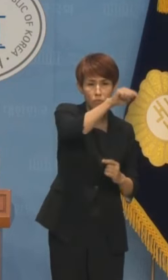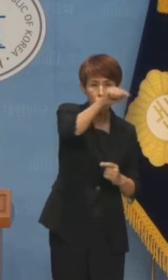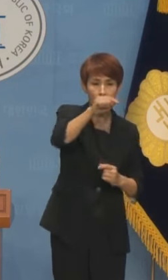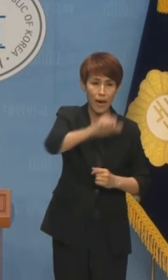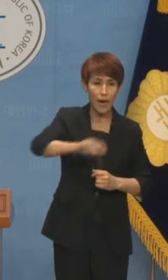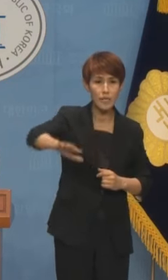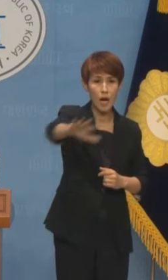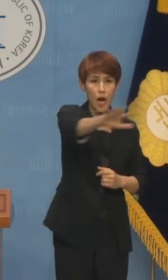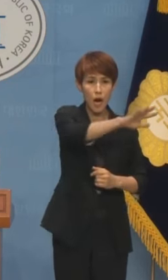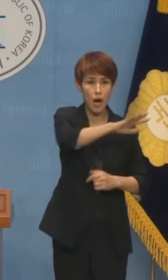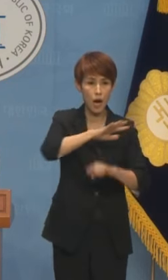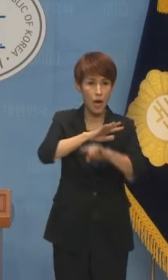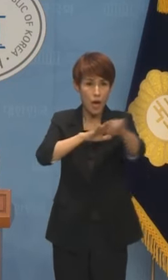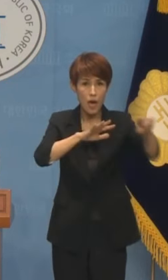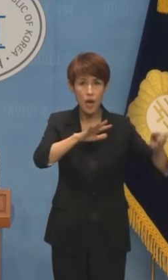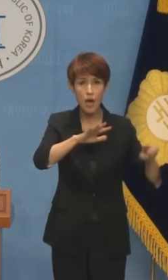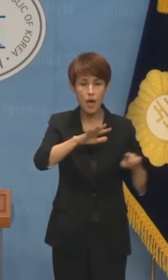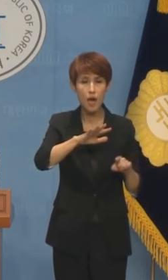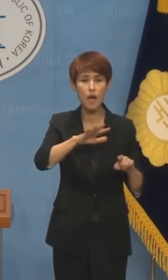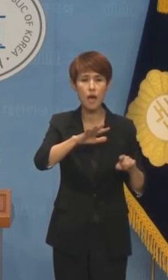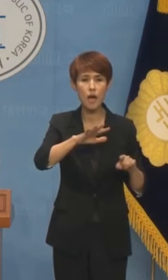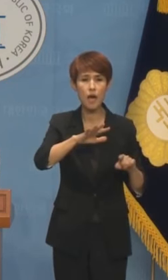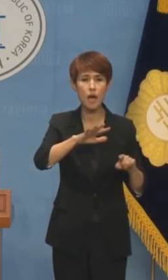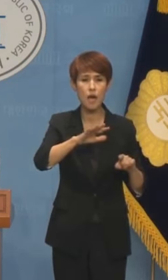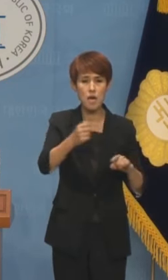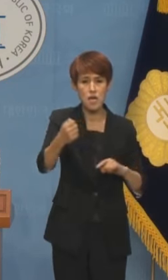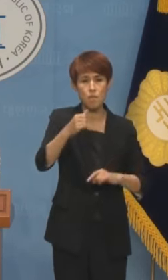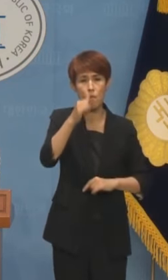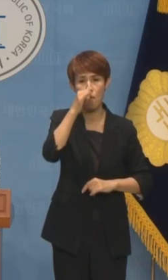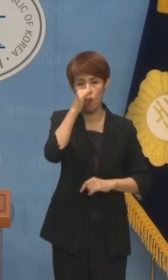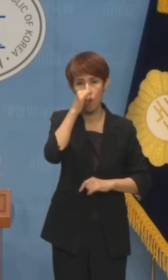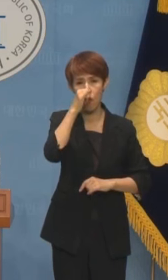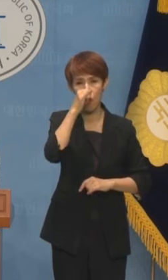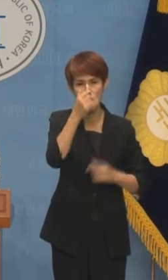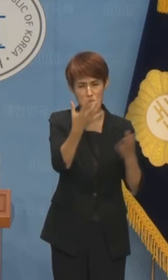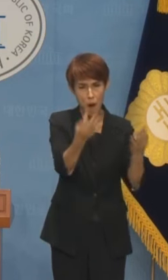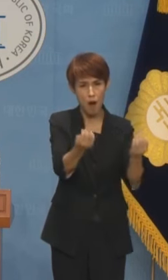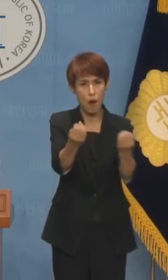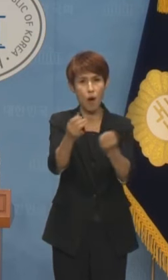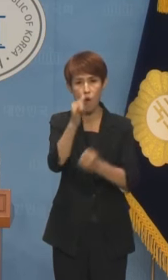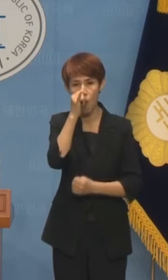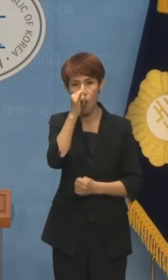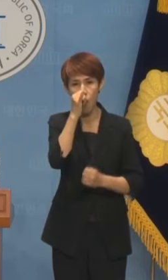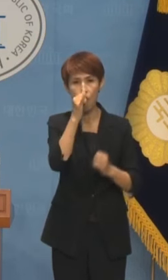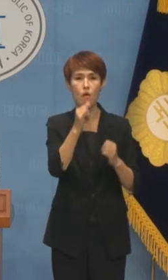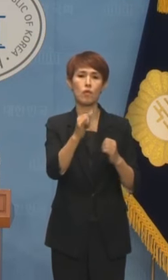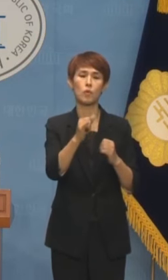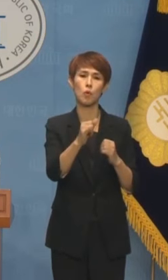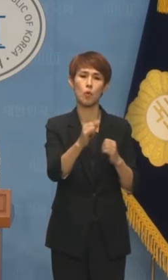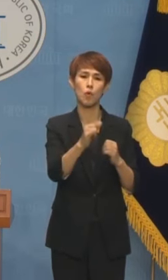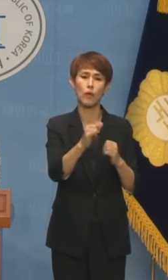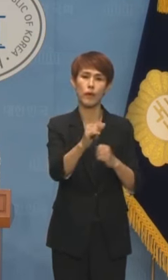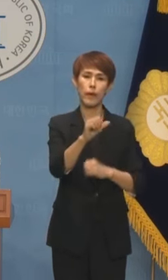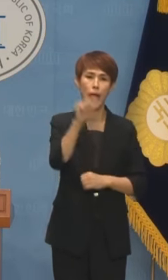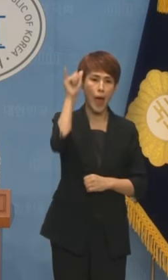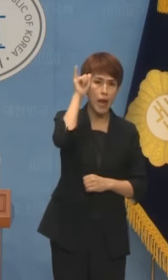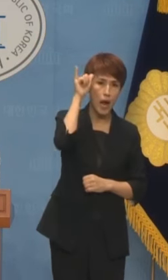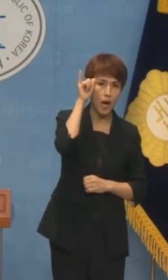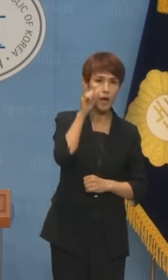동남아 각지에서 압도적인 점유율을 자랑하며 콘텐츠, 금융, AI 등의